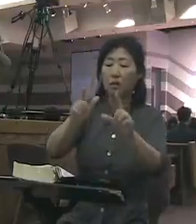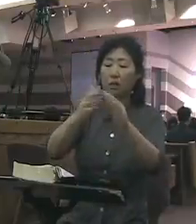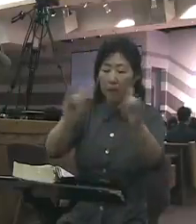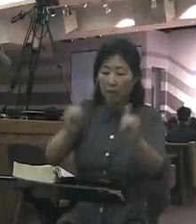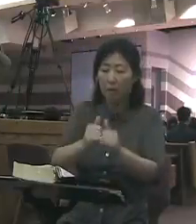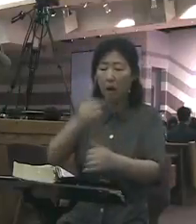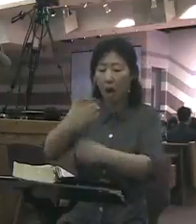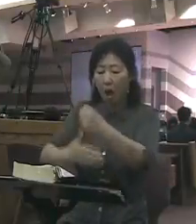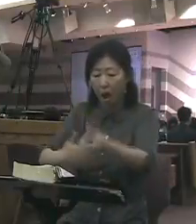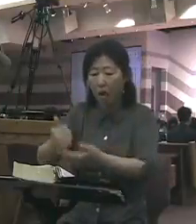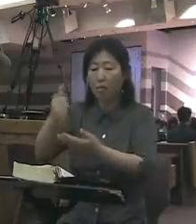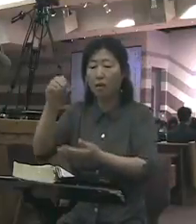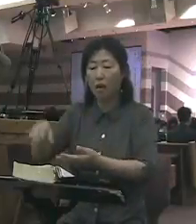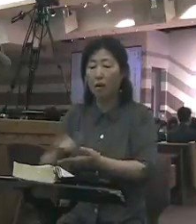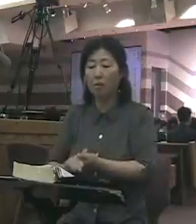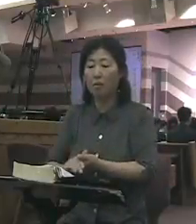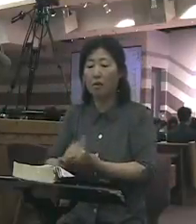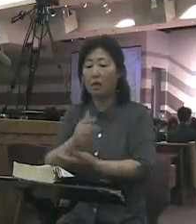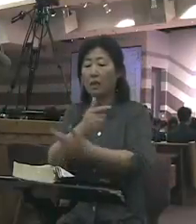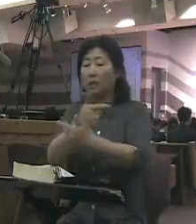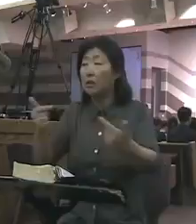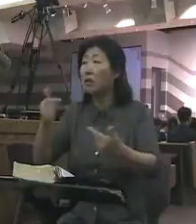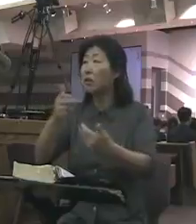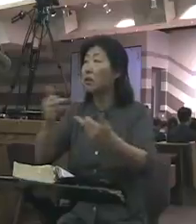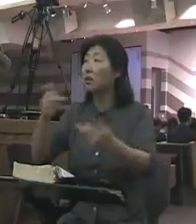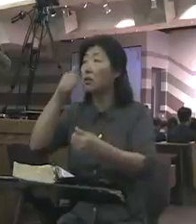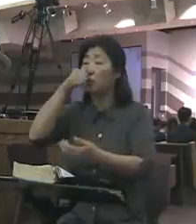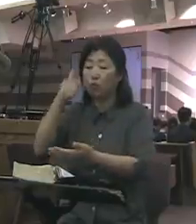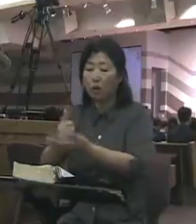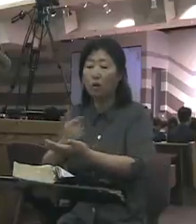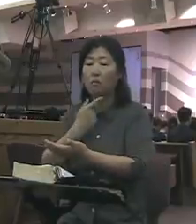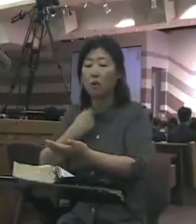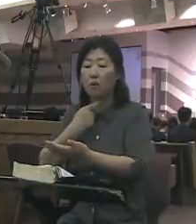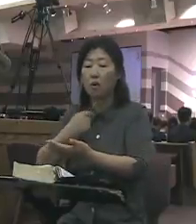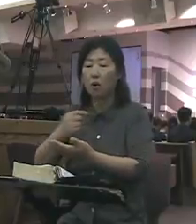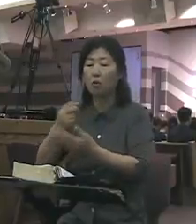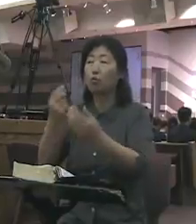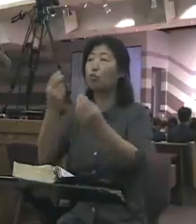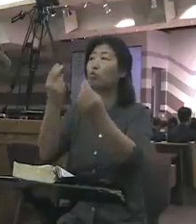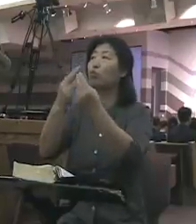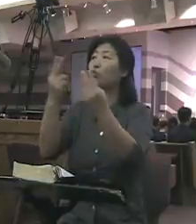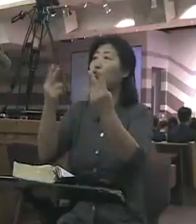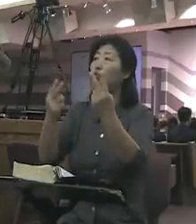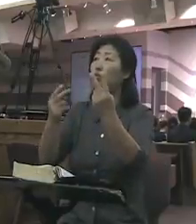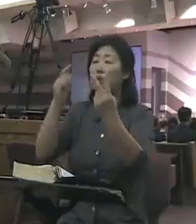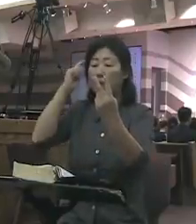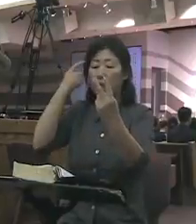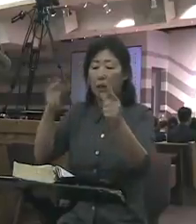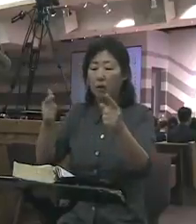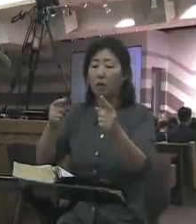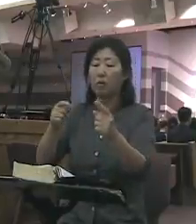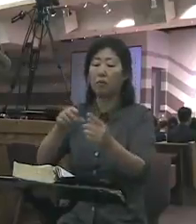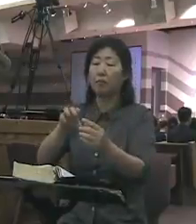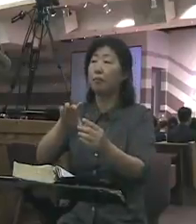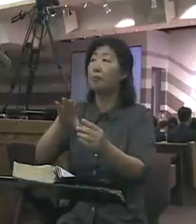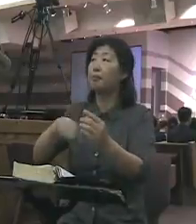죄를 범하고 있다는 것을 알면서도 두 번 생각하지 않고 왜 이것을 선택한 것입니까? 그의